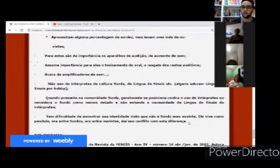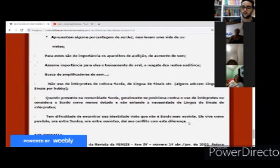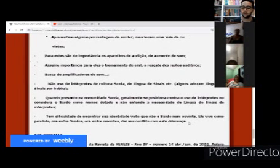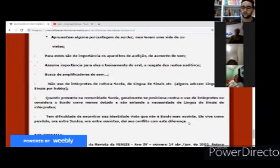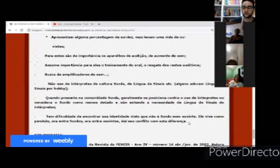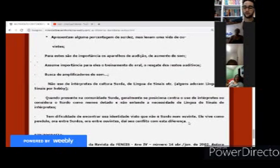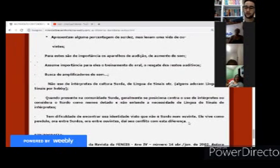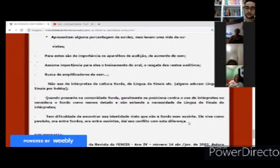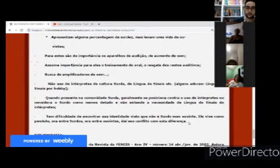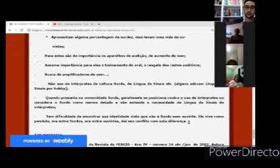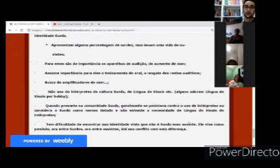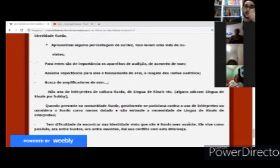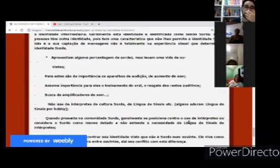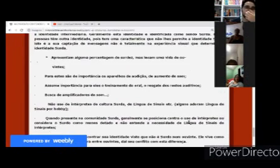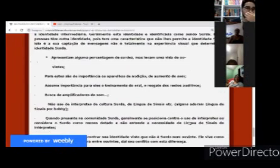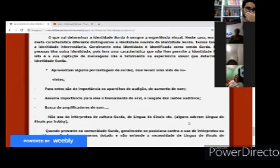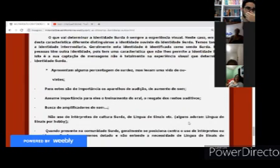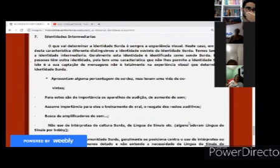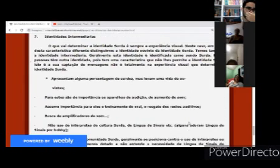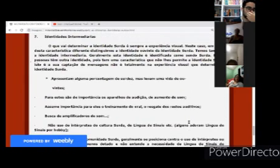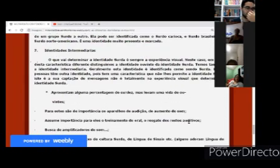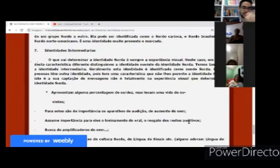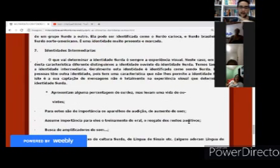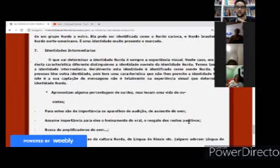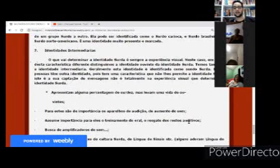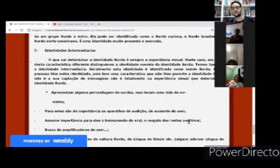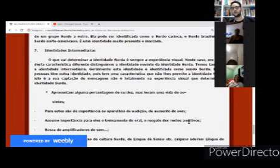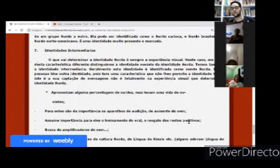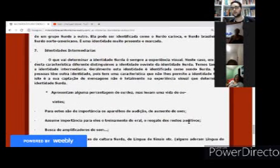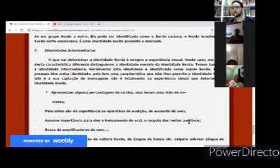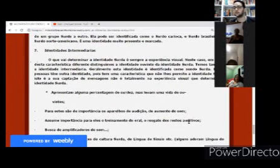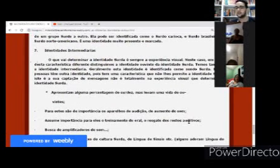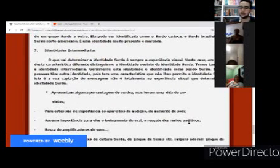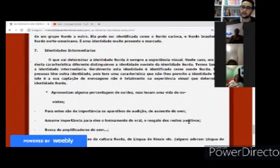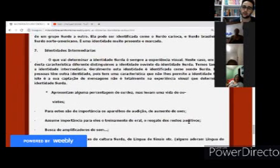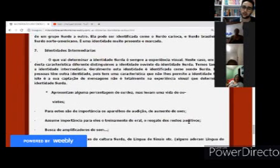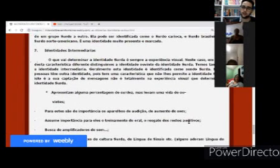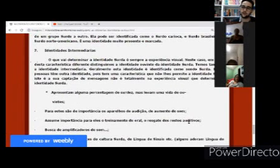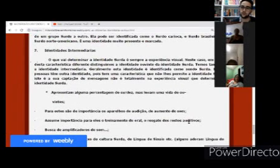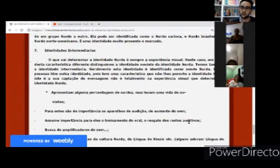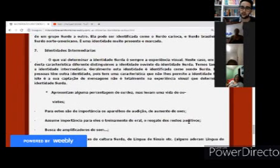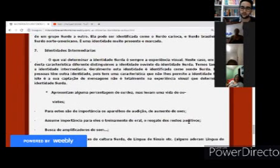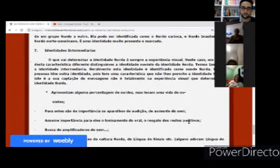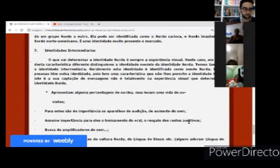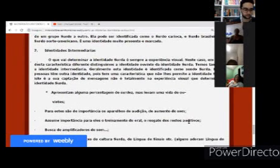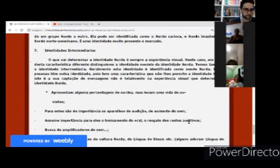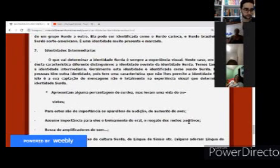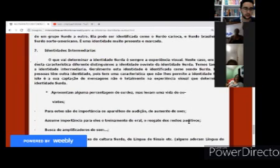conflito com esta diferença. Essa característica, essa identidade, ela se diferencia da identidade flutuante e